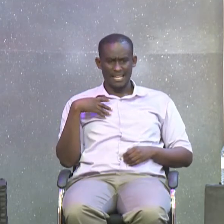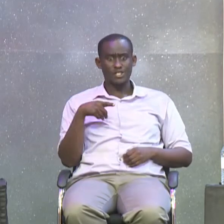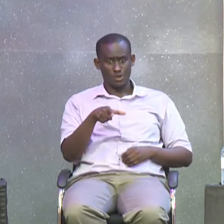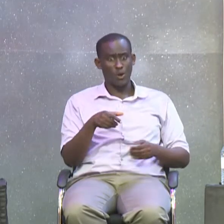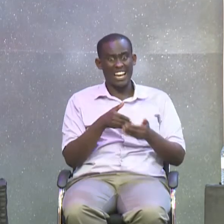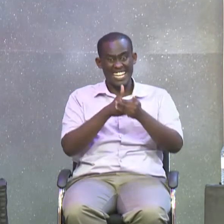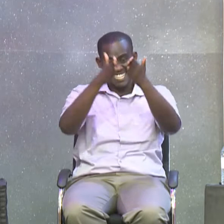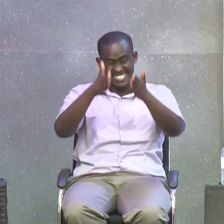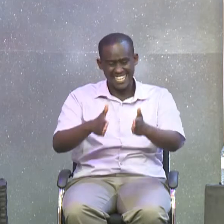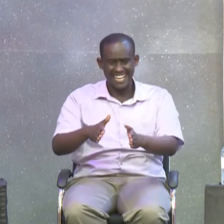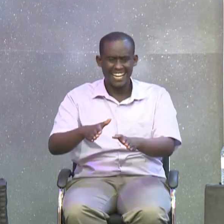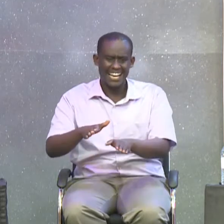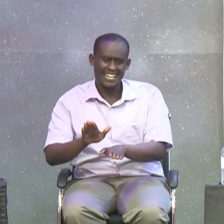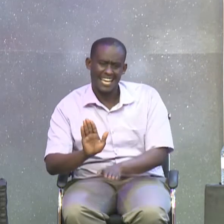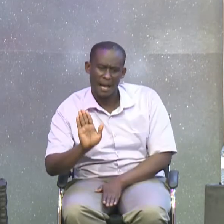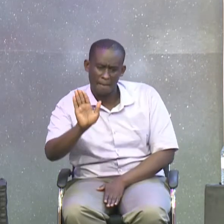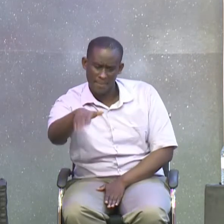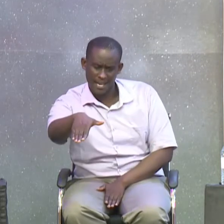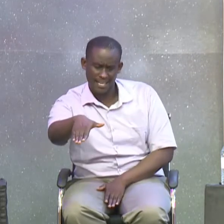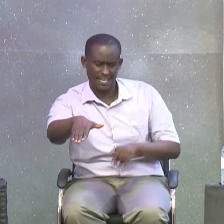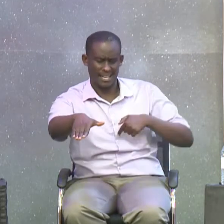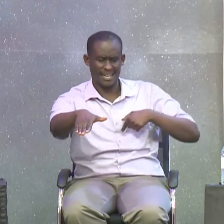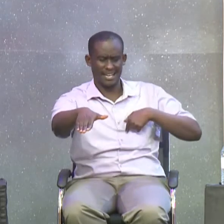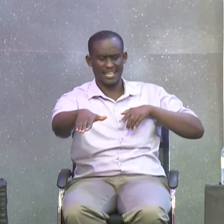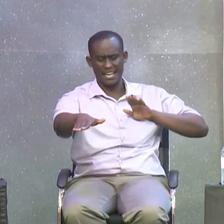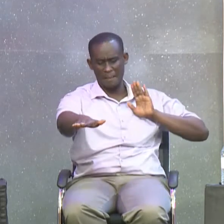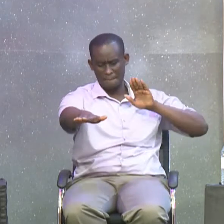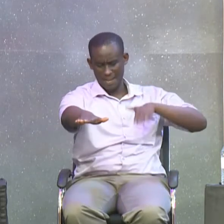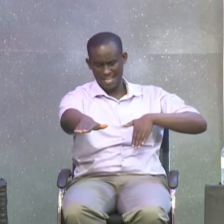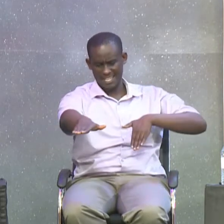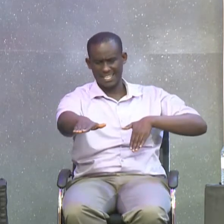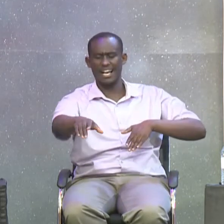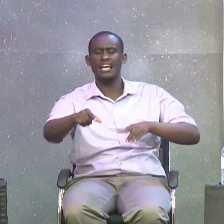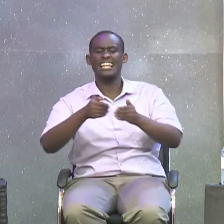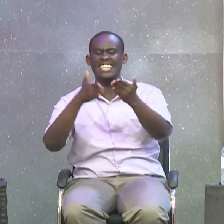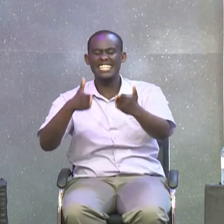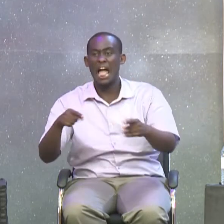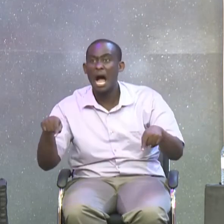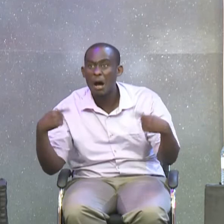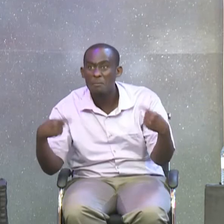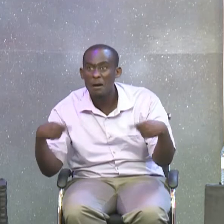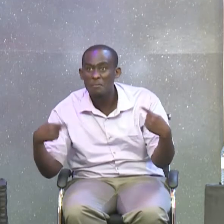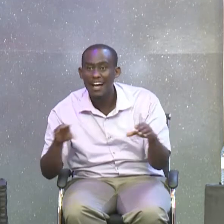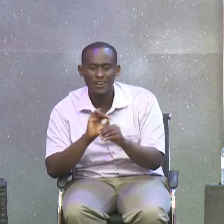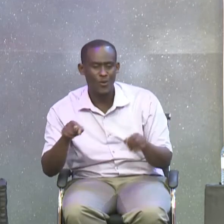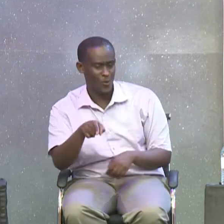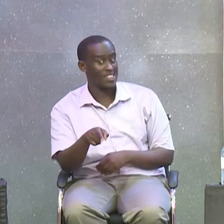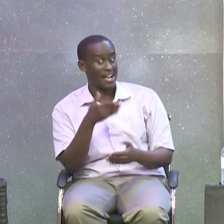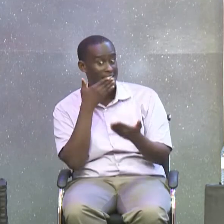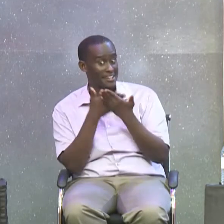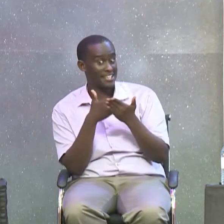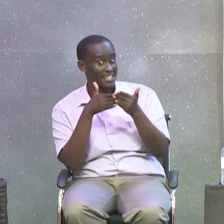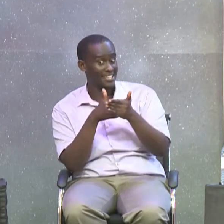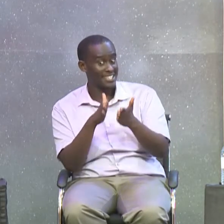na pakinga yayimirira naye n'aninda tapapa ateekwa okubanga yali mubaka